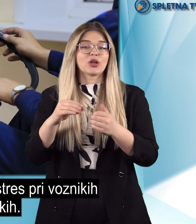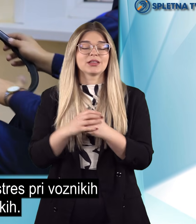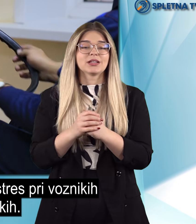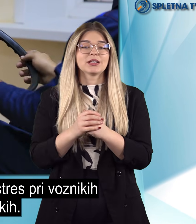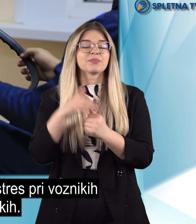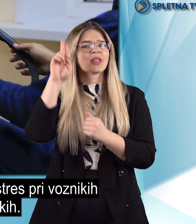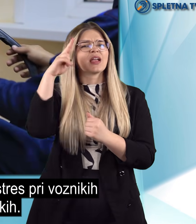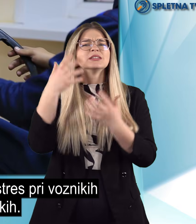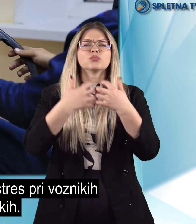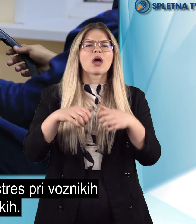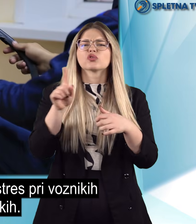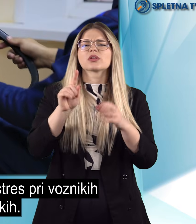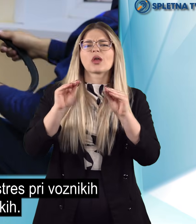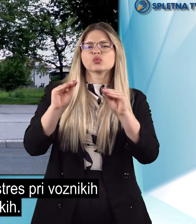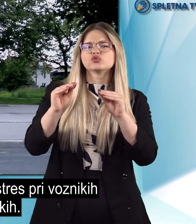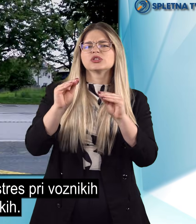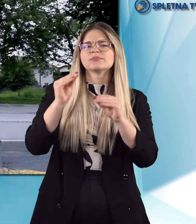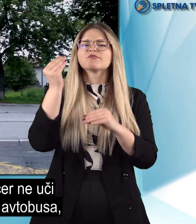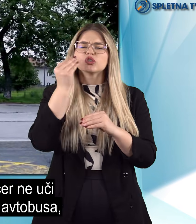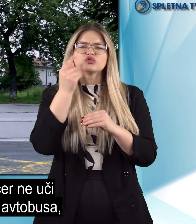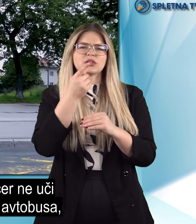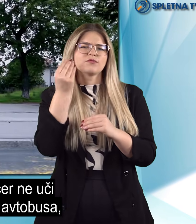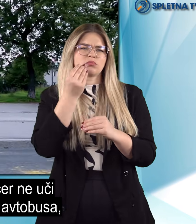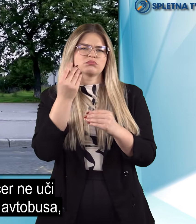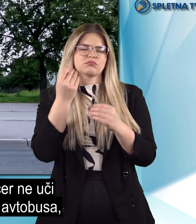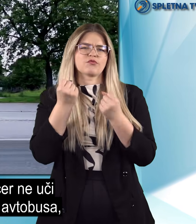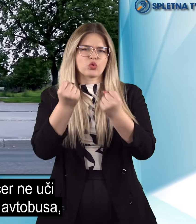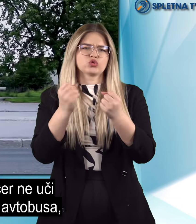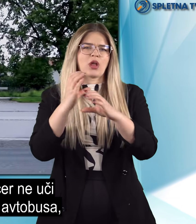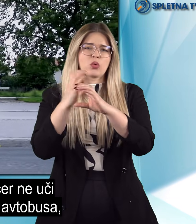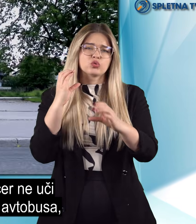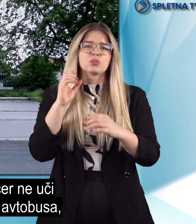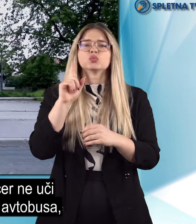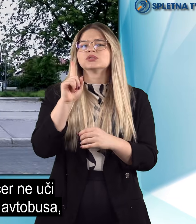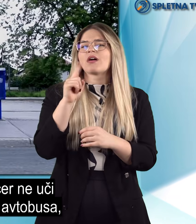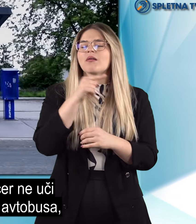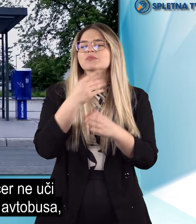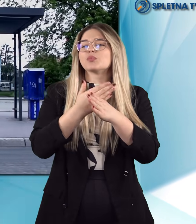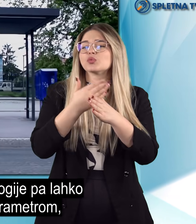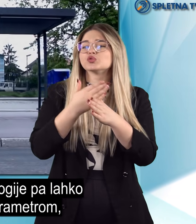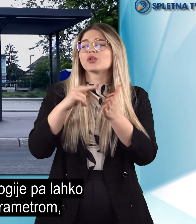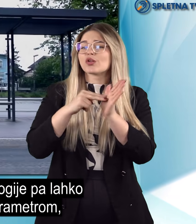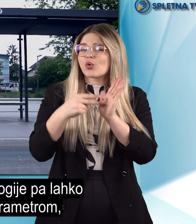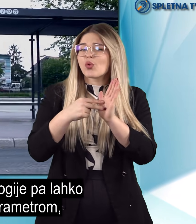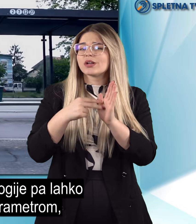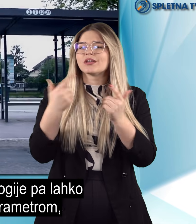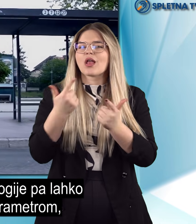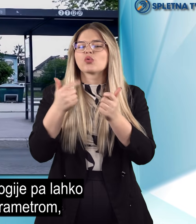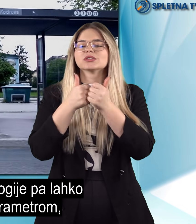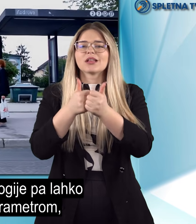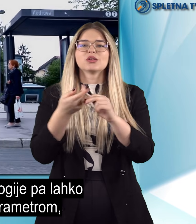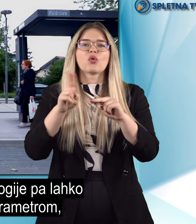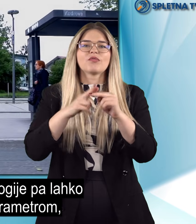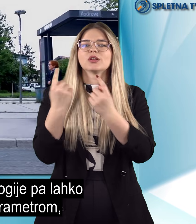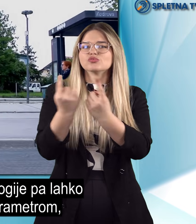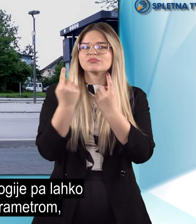pri voznikih začetnikih. Simulator sicer ne uči veščin vožnje avtobusa, s pomočjo